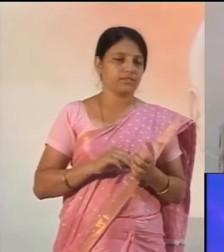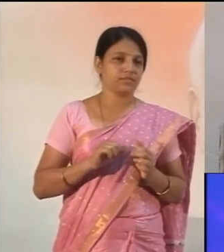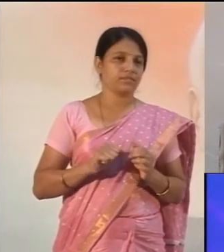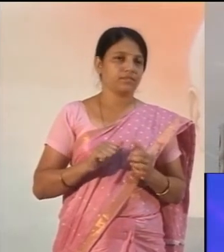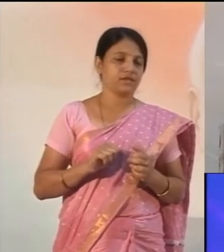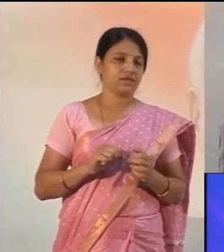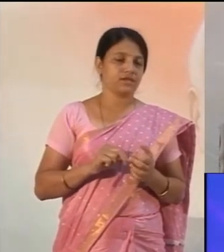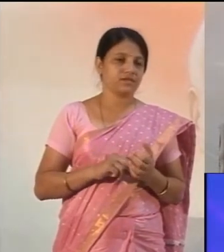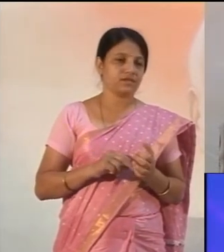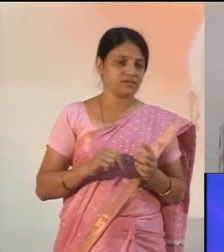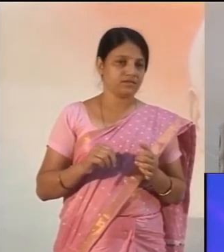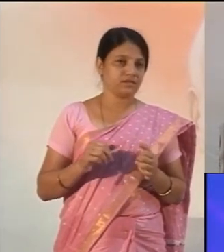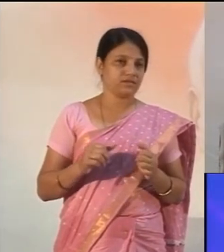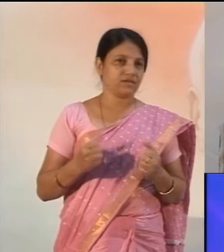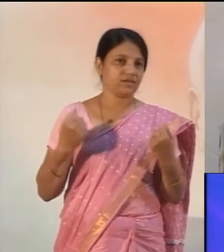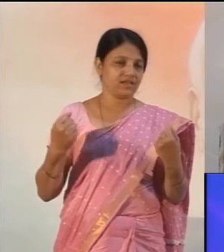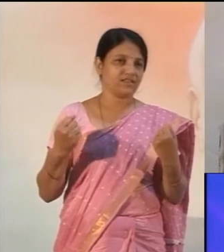हेल्दी,